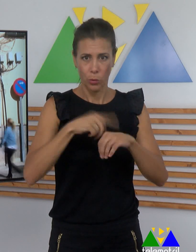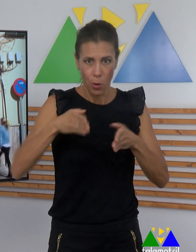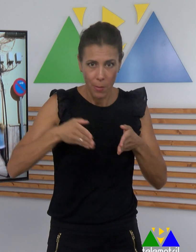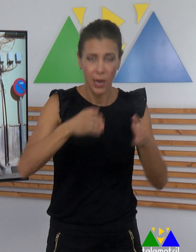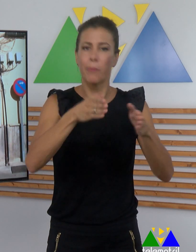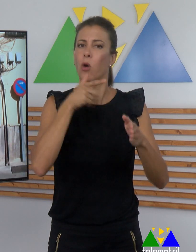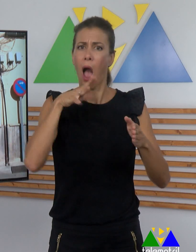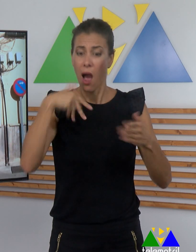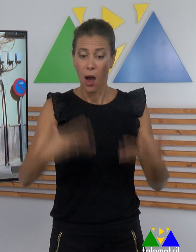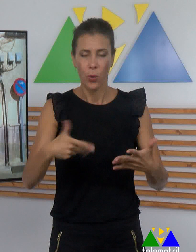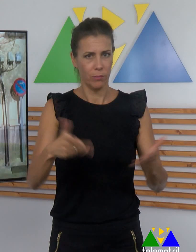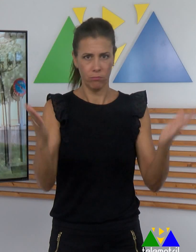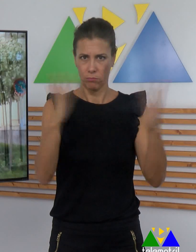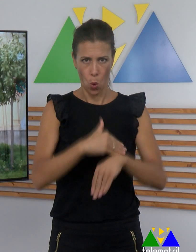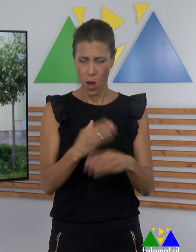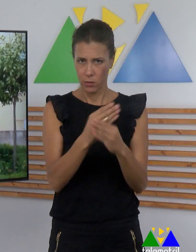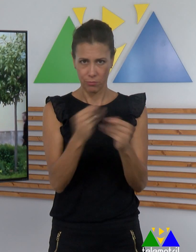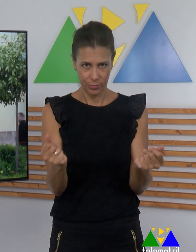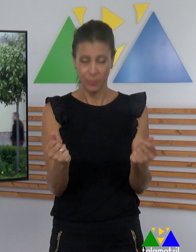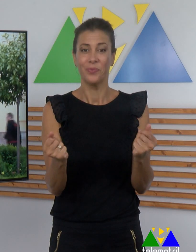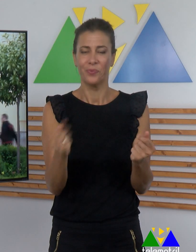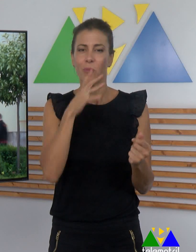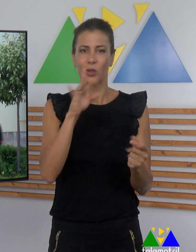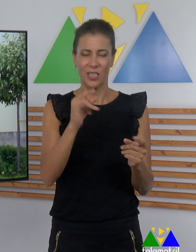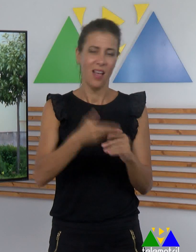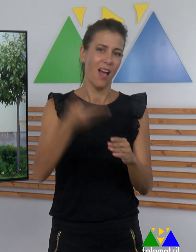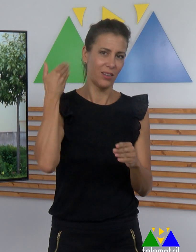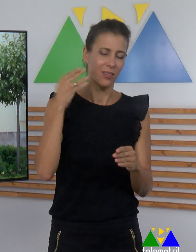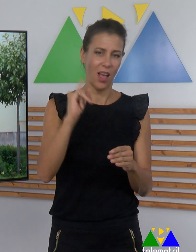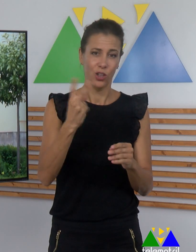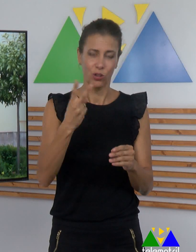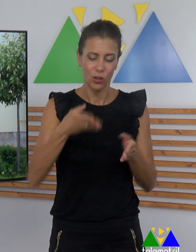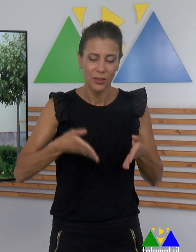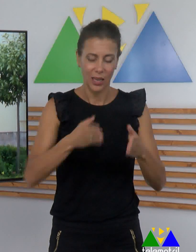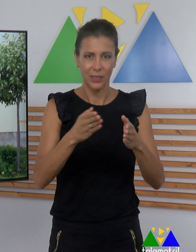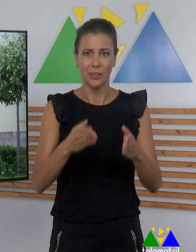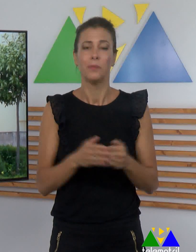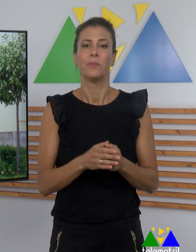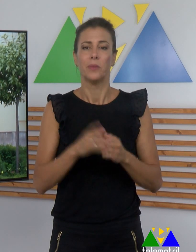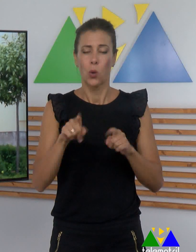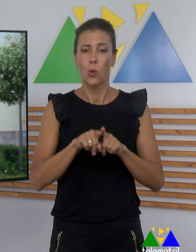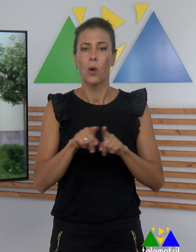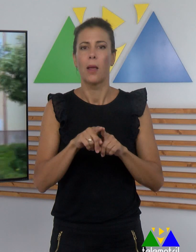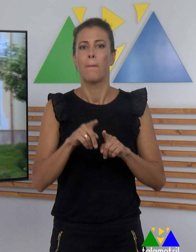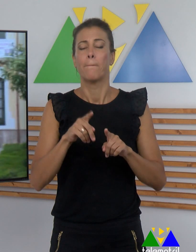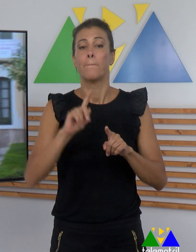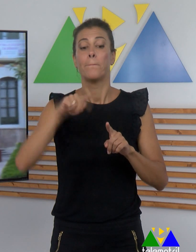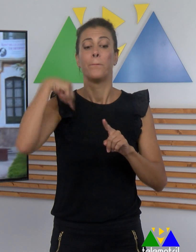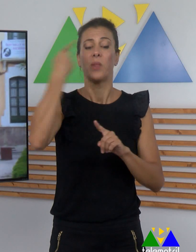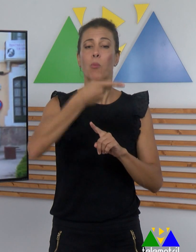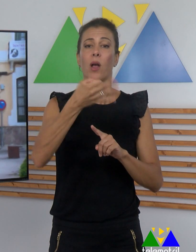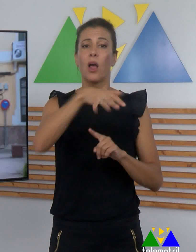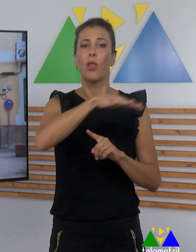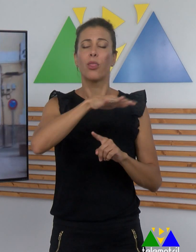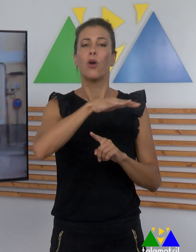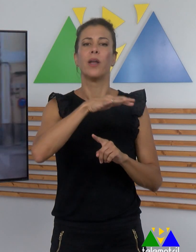también salía la Rambla del Manjón, otra calle que perpendicular a la calle Jamín. En mitad, ¿no? En mitad, prácticamente, que daban salida. Y por el otro lado, la